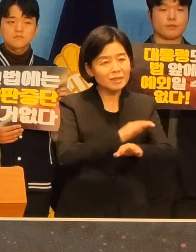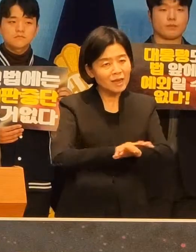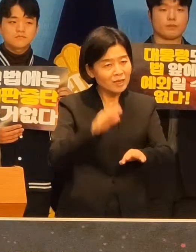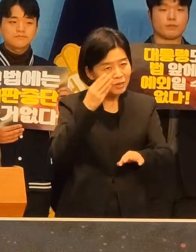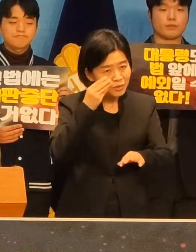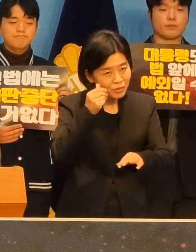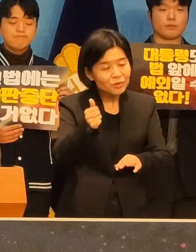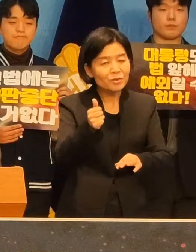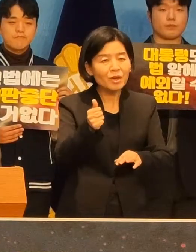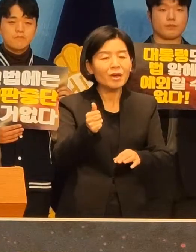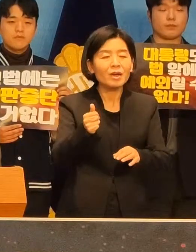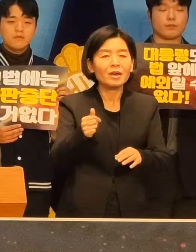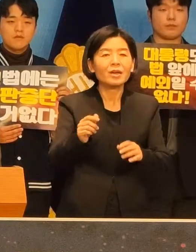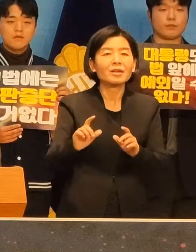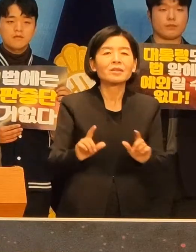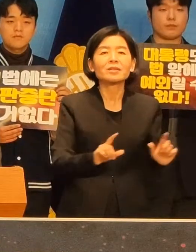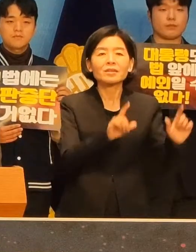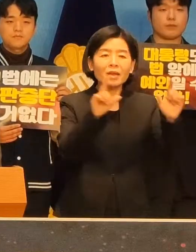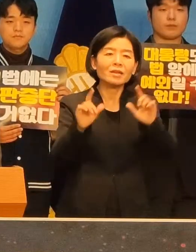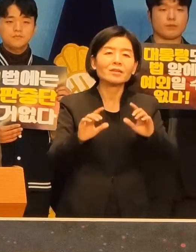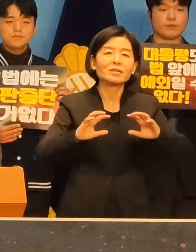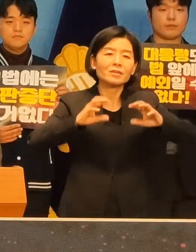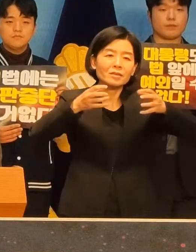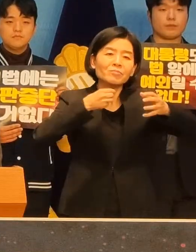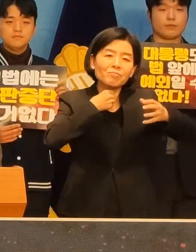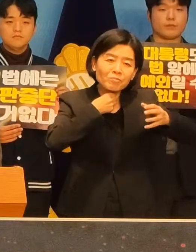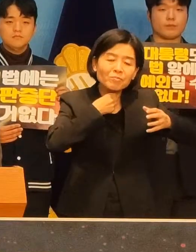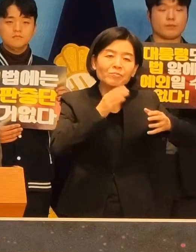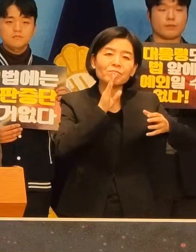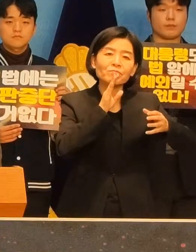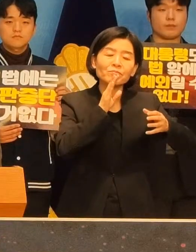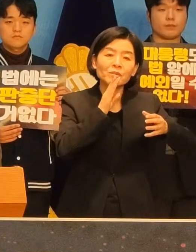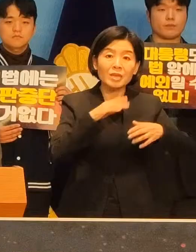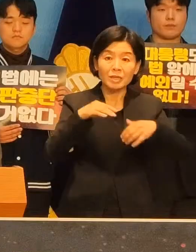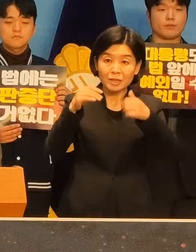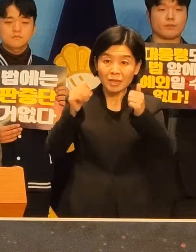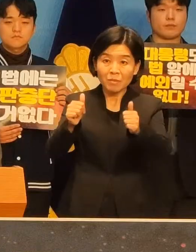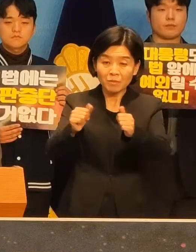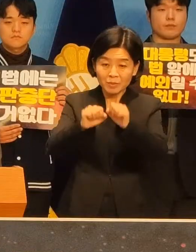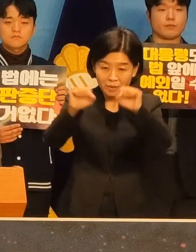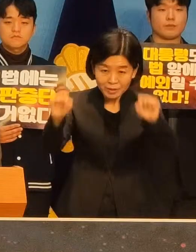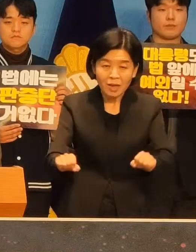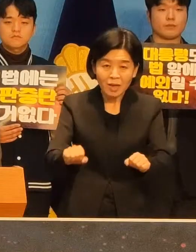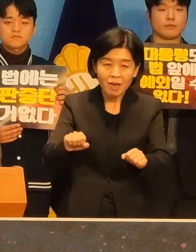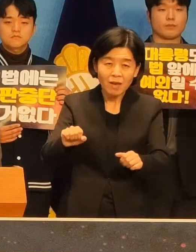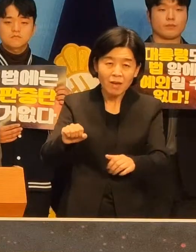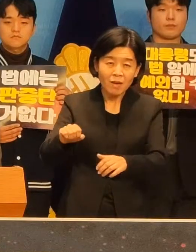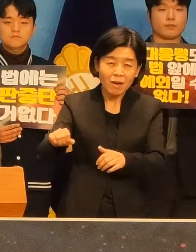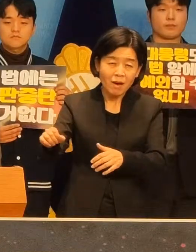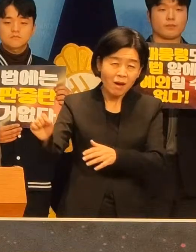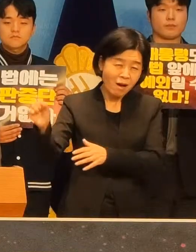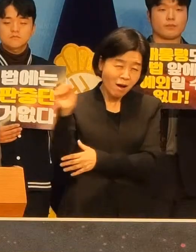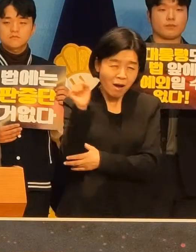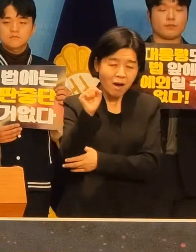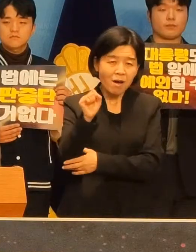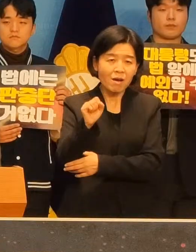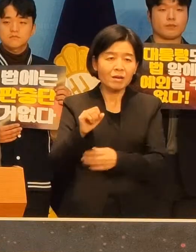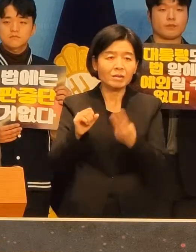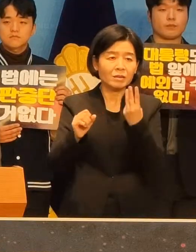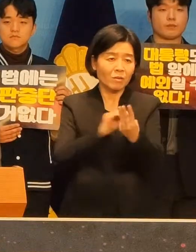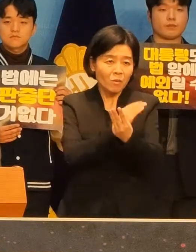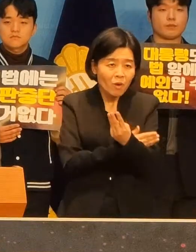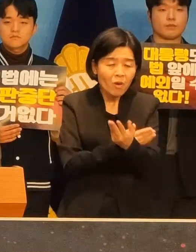나라를 바라는 것이지 누가 사법 시스템을 송두리째 흔들어 삼권 통일 전체 민주정을